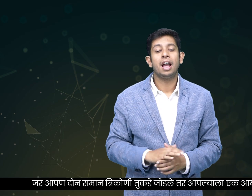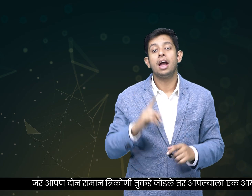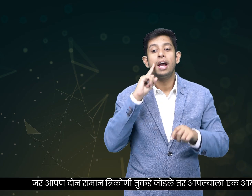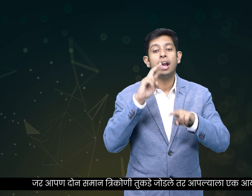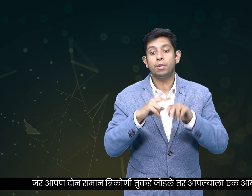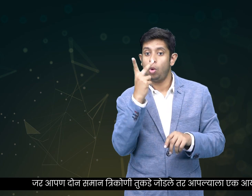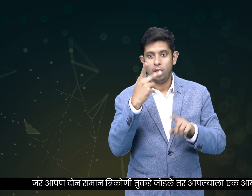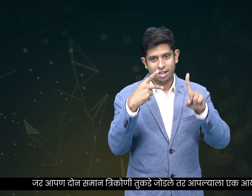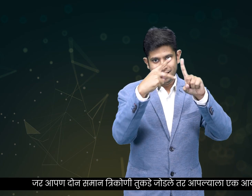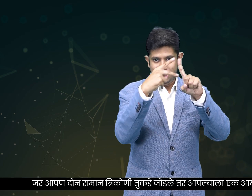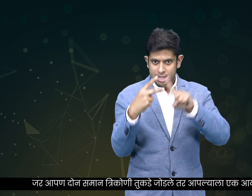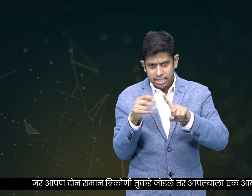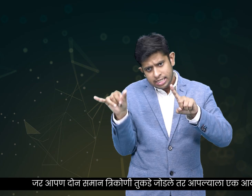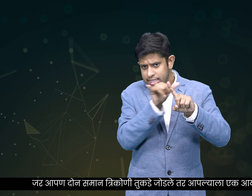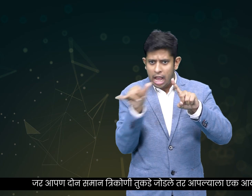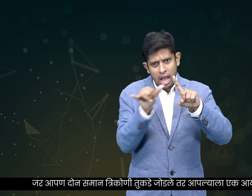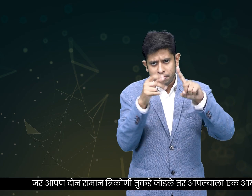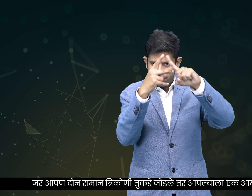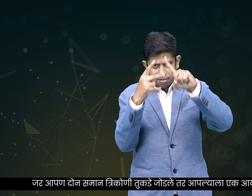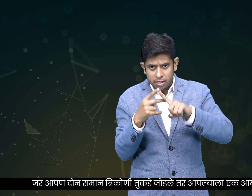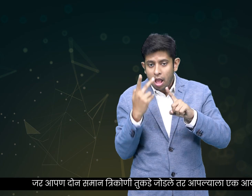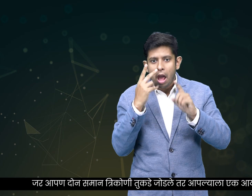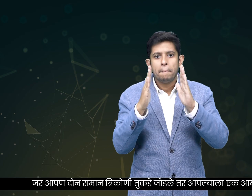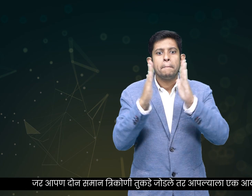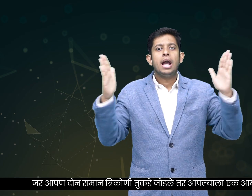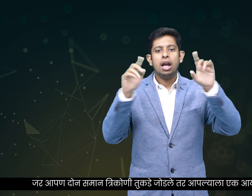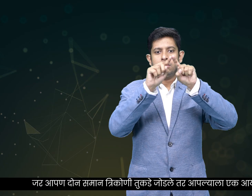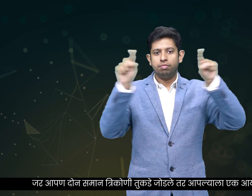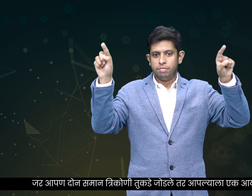जर आपण 2 समान त्रिकोणी तुकडे जोडले तर आपल्याला एक आयत मिळेल.